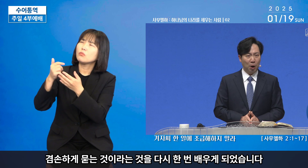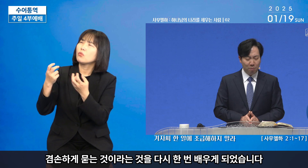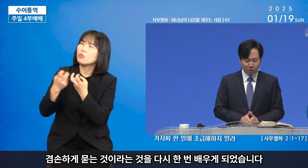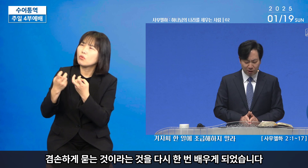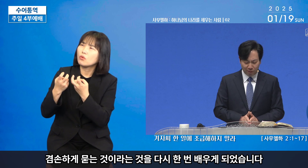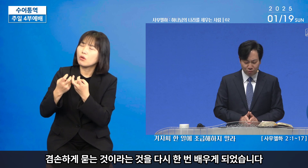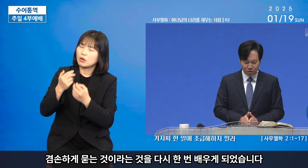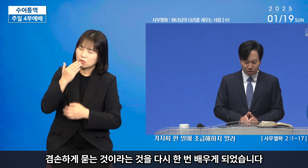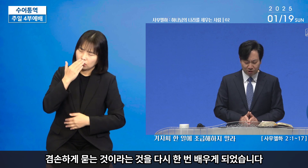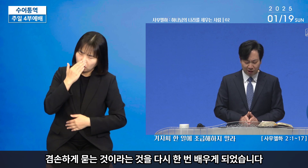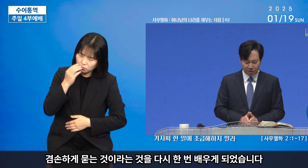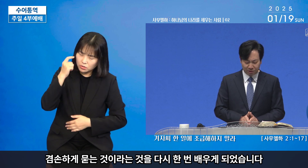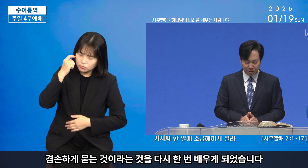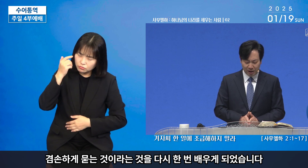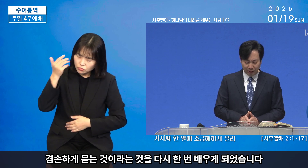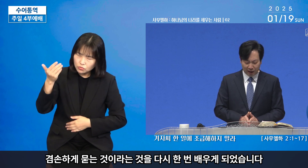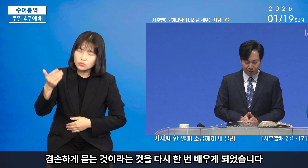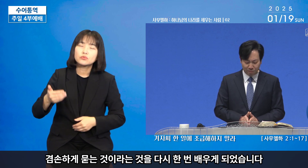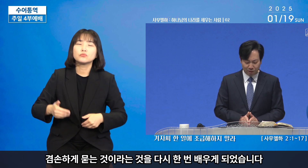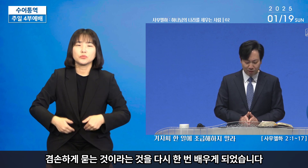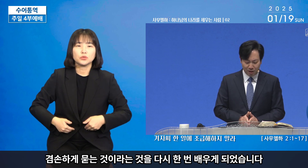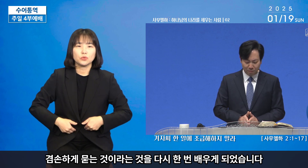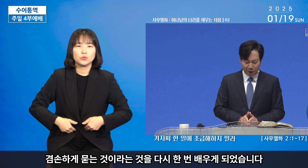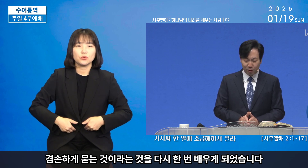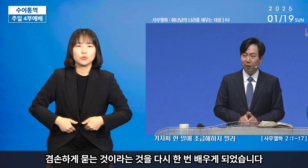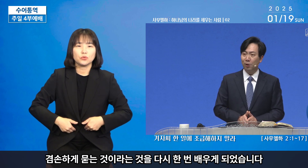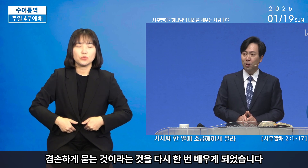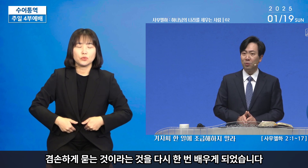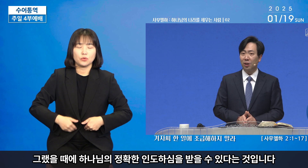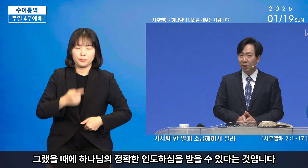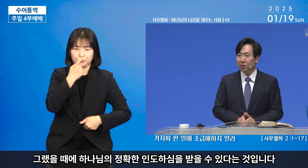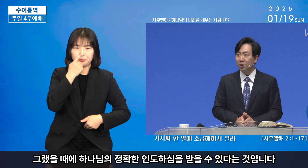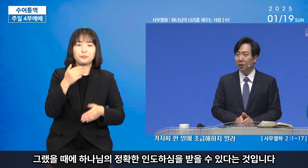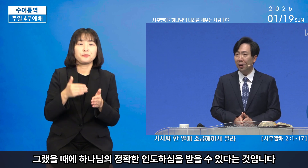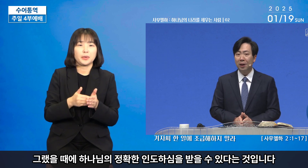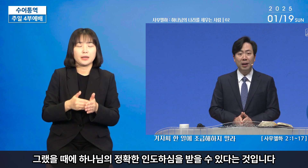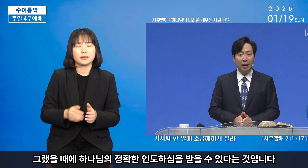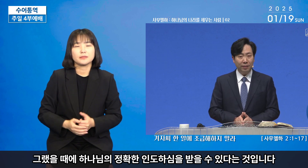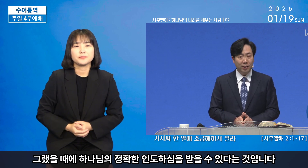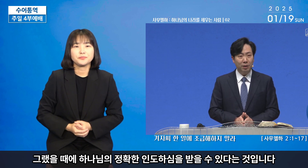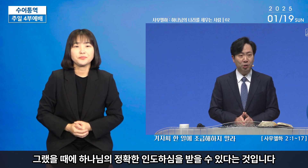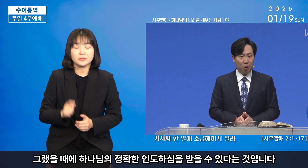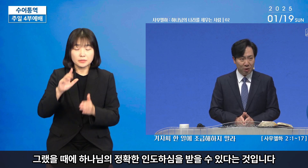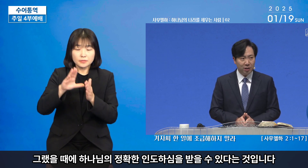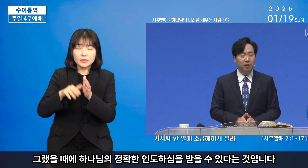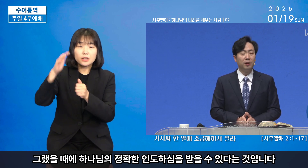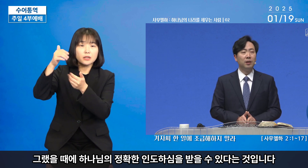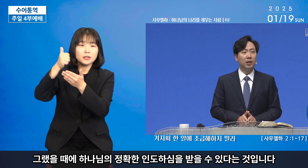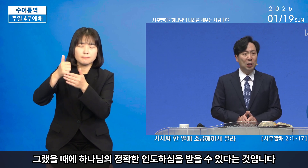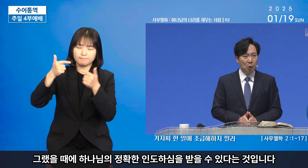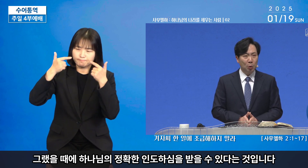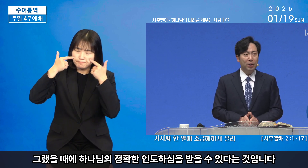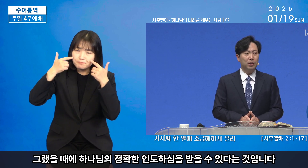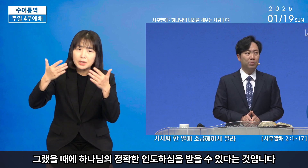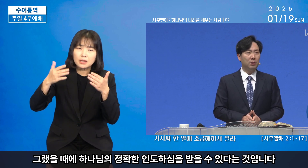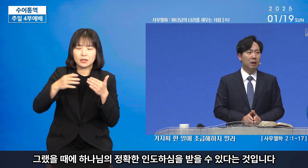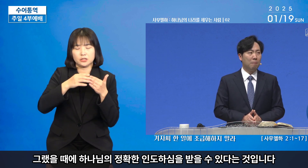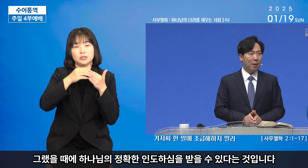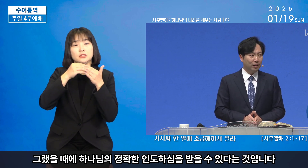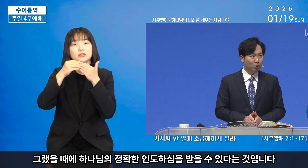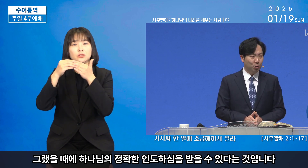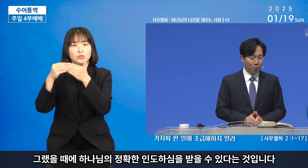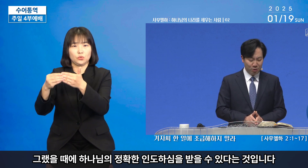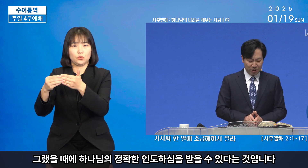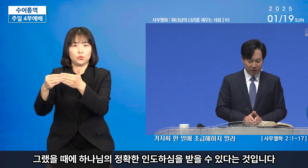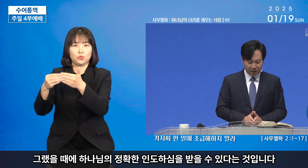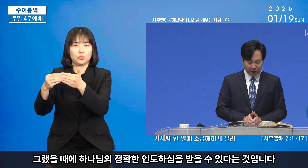됩니까? 겸손하게 묻는 것이라는 것을 다시 한번 배우게 되었습니다. 그랬을 때에 하나님의 정확한 인도하심을